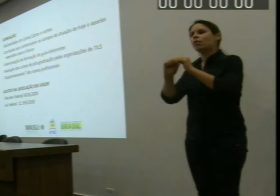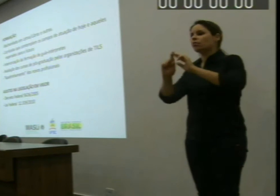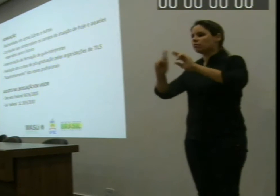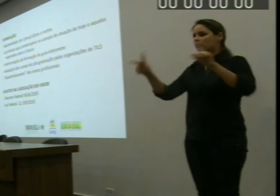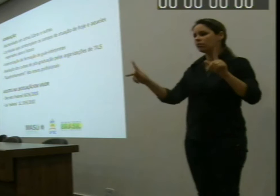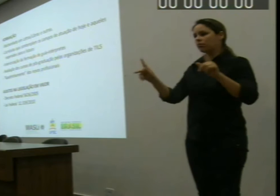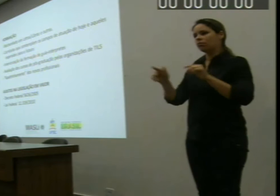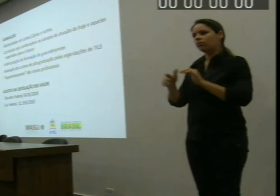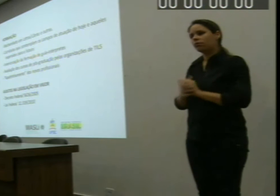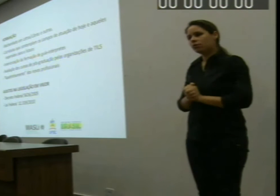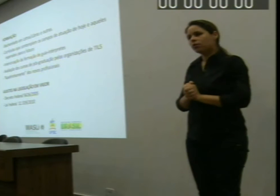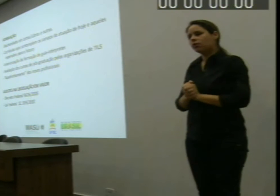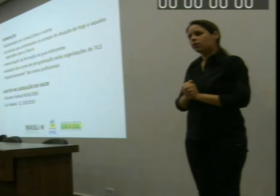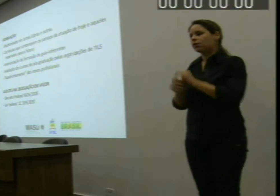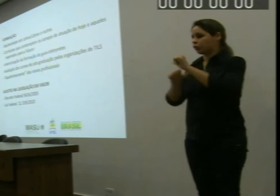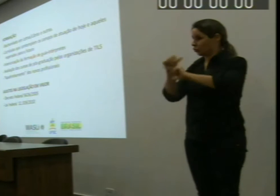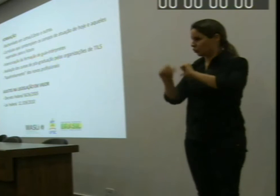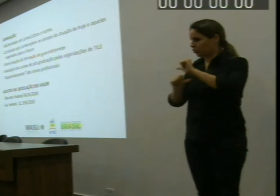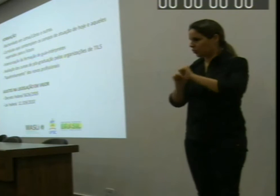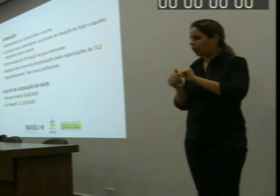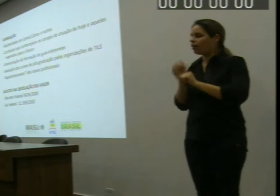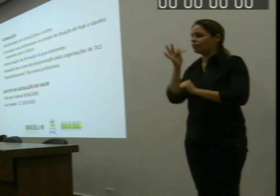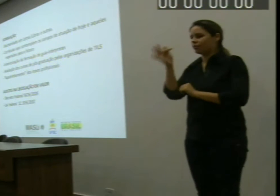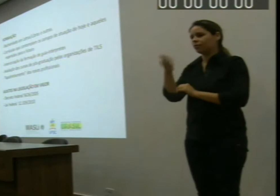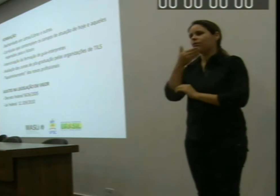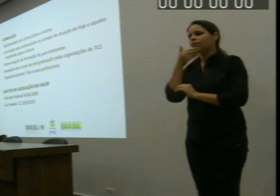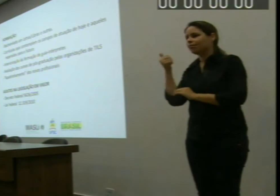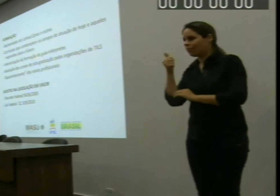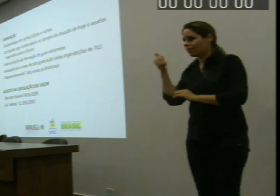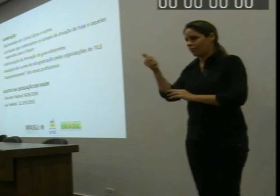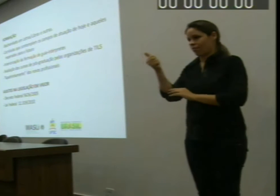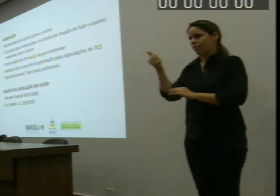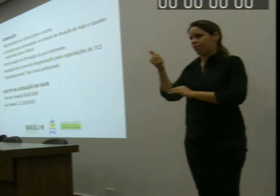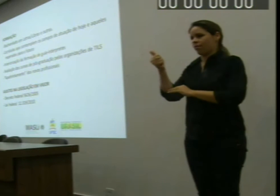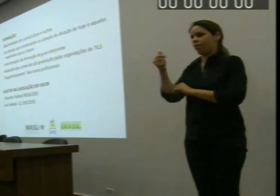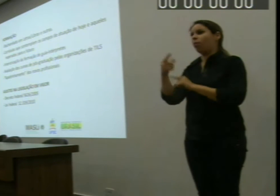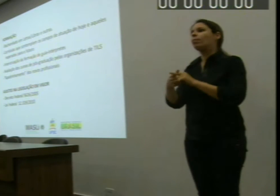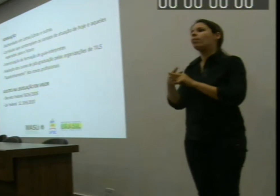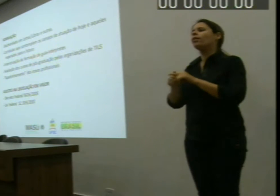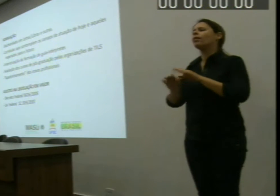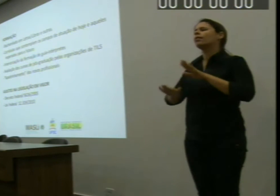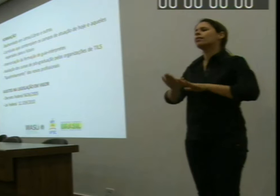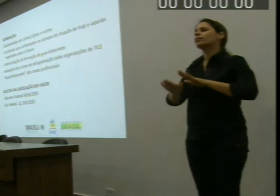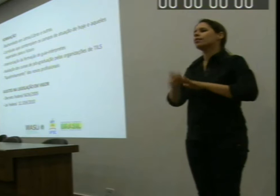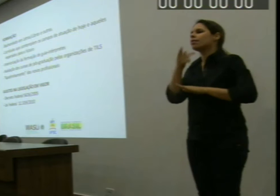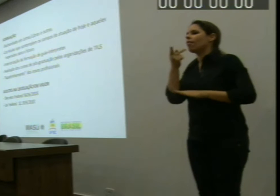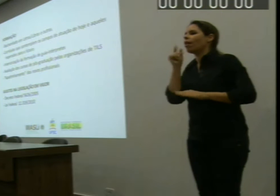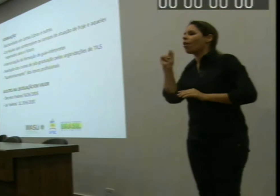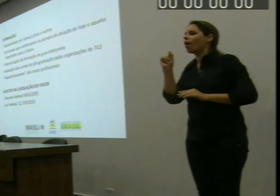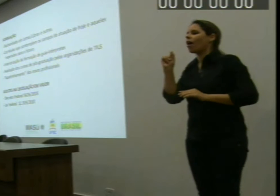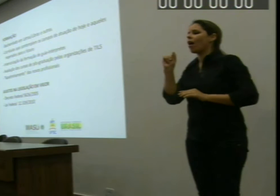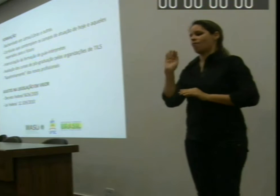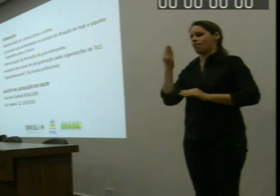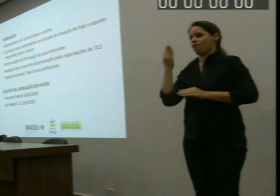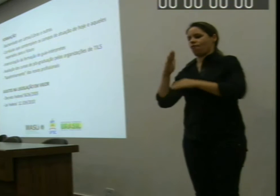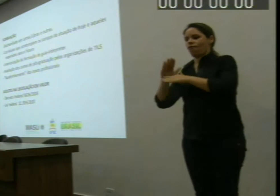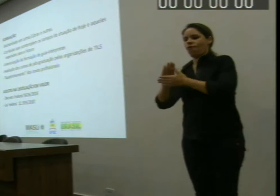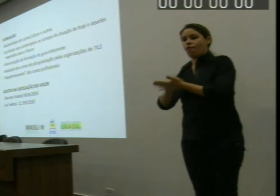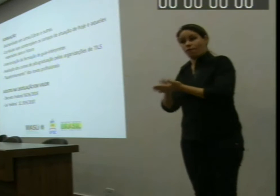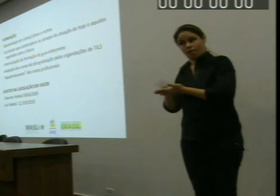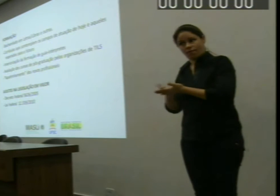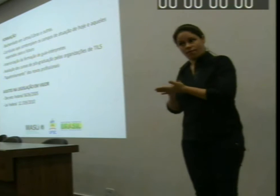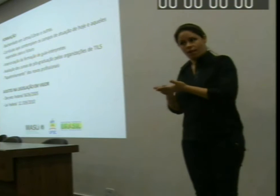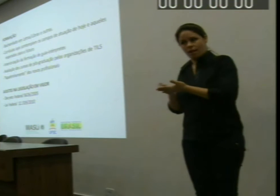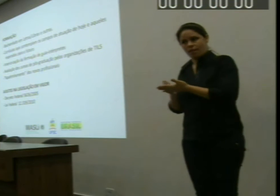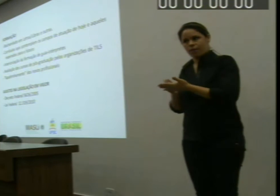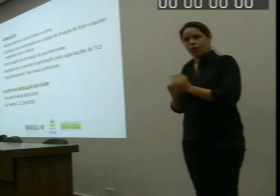coisas sejam melhores isso vai isso é curioso porque quando surgi um falso intérprete até dizendo que ele é novo na área você vai poderia perguntar assim mas